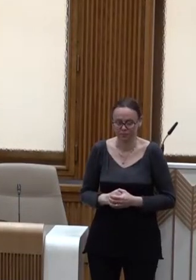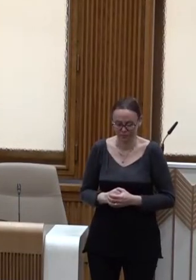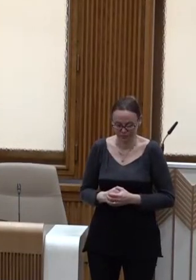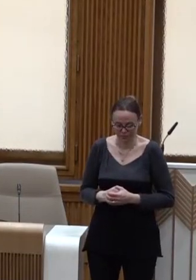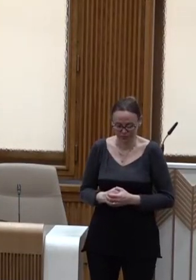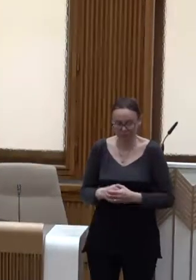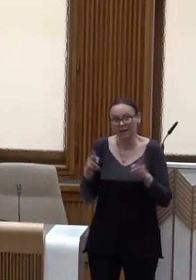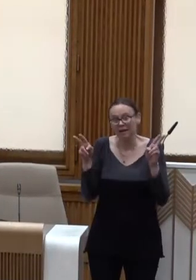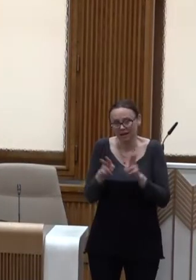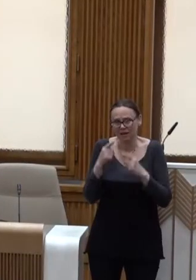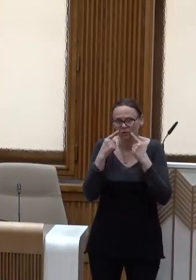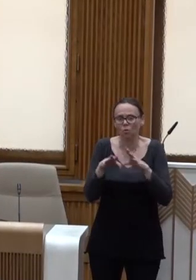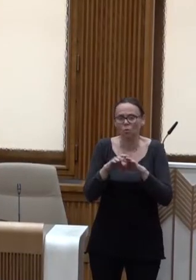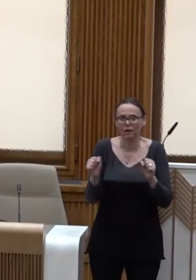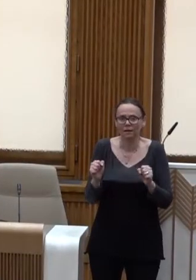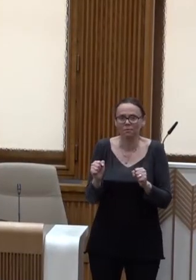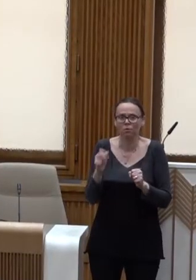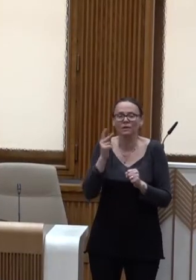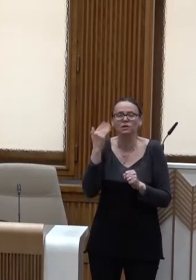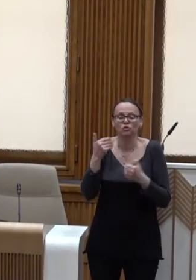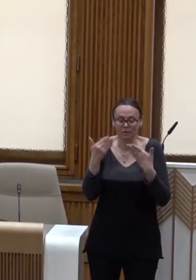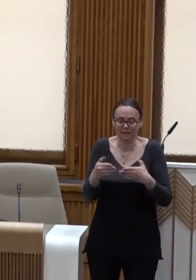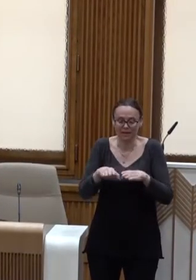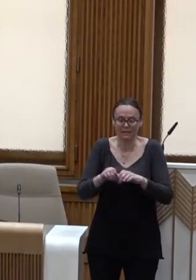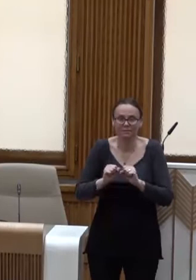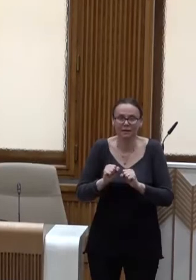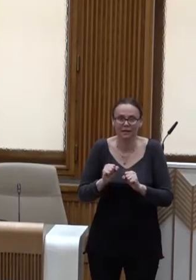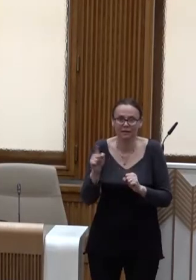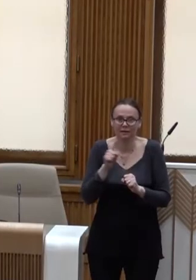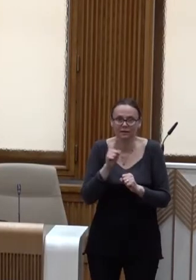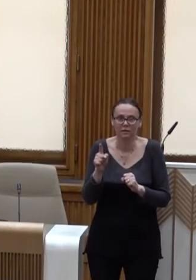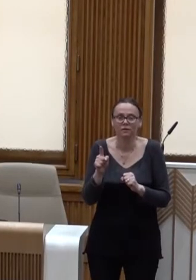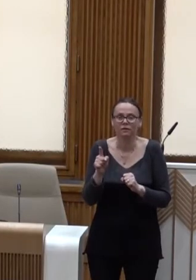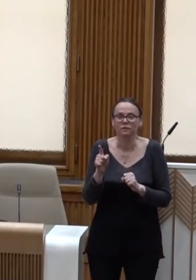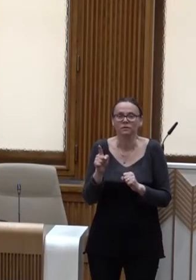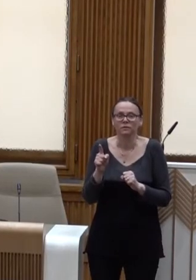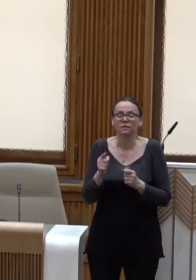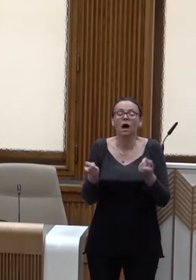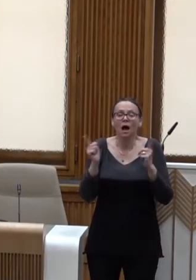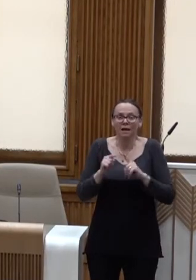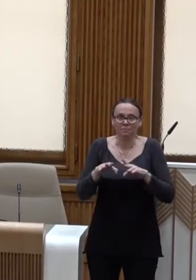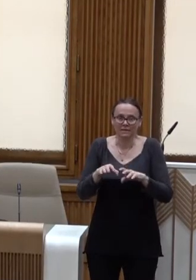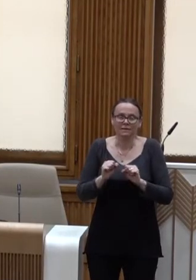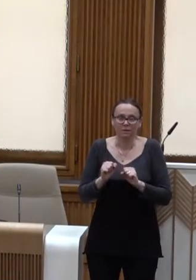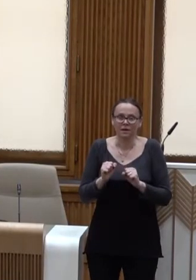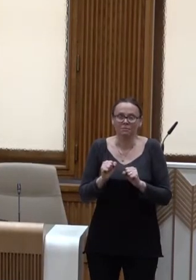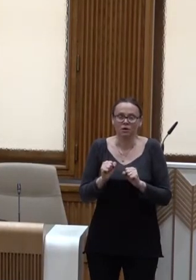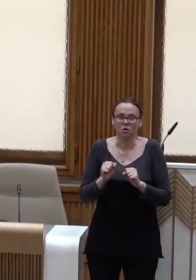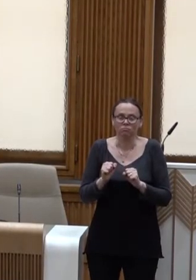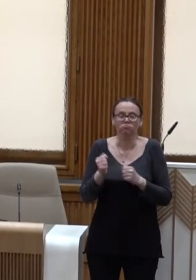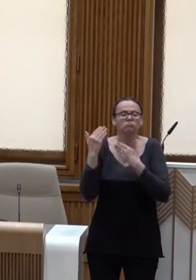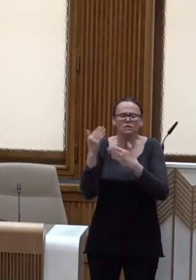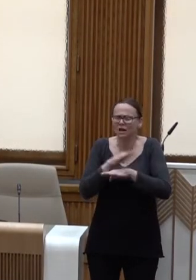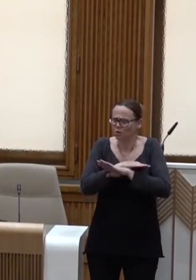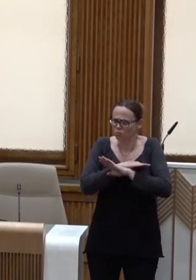Glejte, nakratko, kar se tiče ukrepov, ki so bili danes sprejeti in ali pa se sprejemajo, ne, pač pozdravljamo